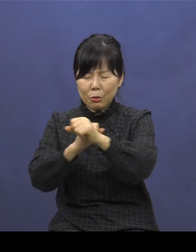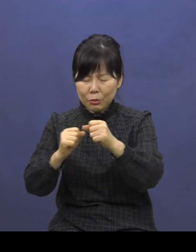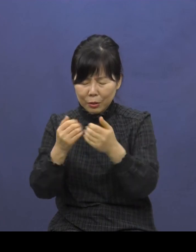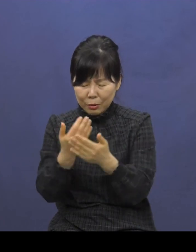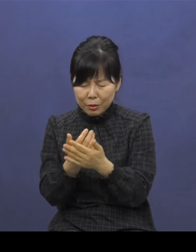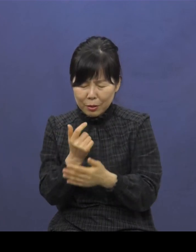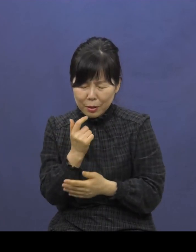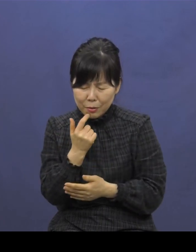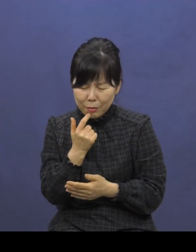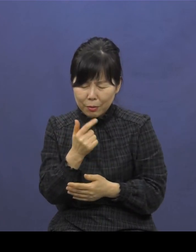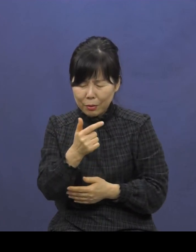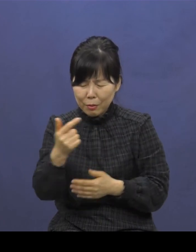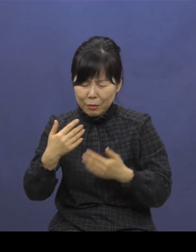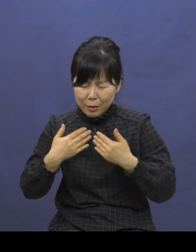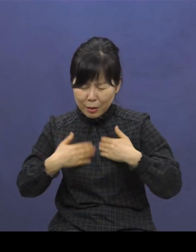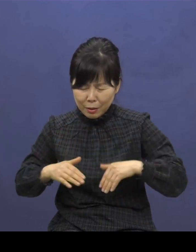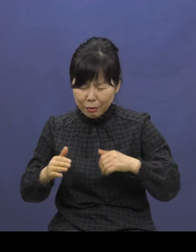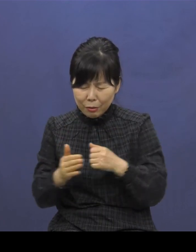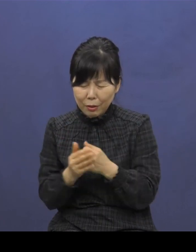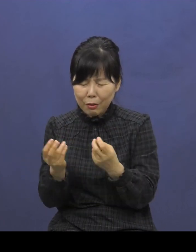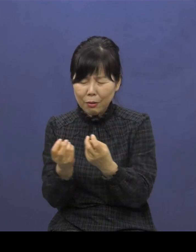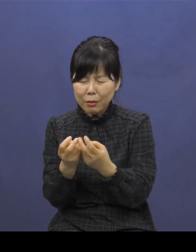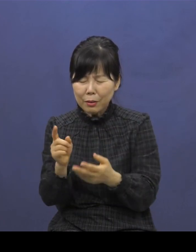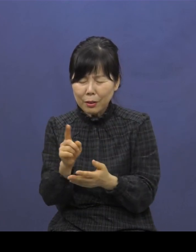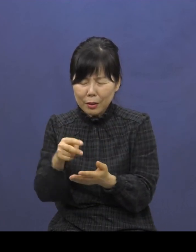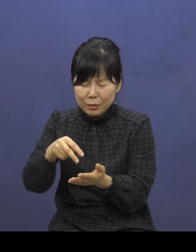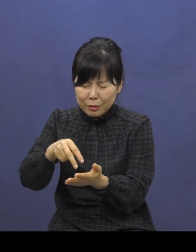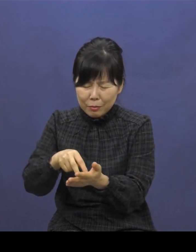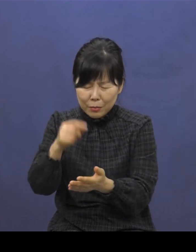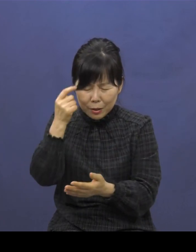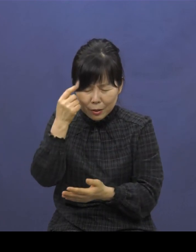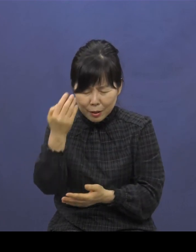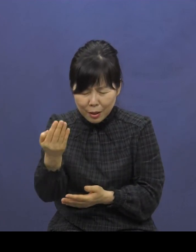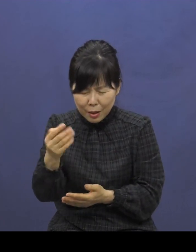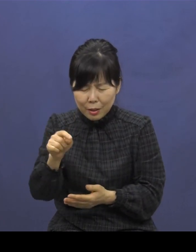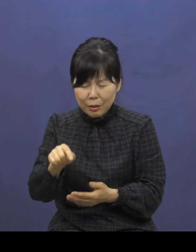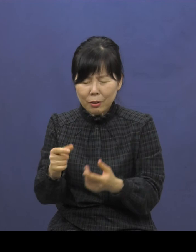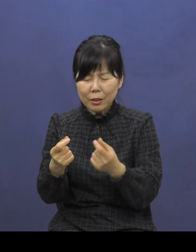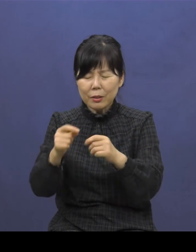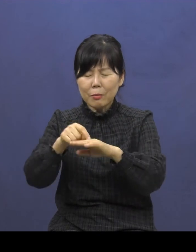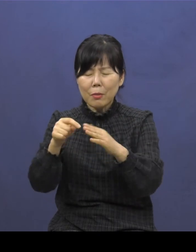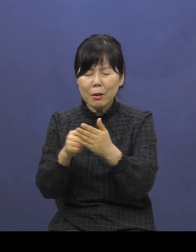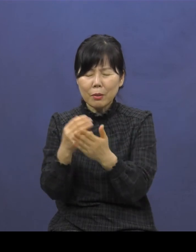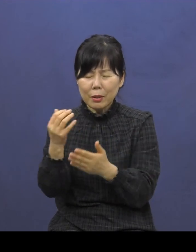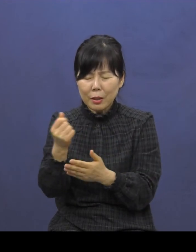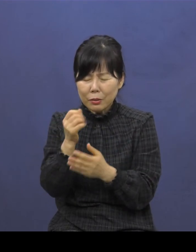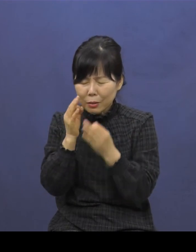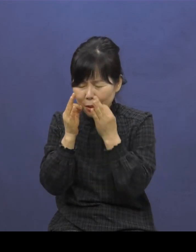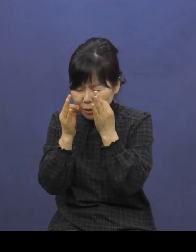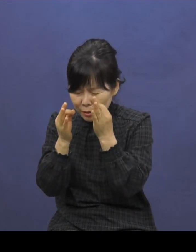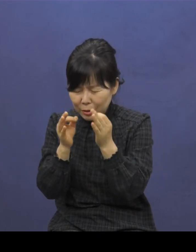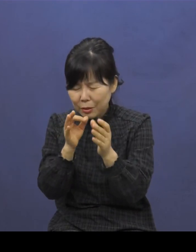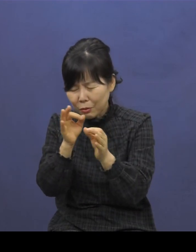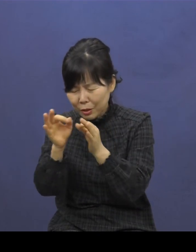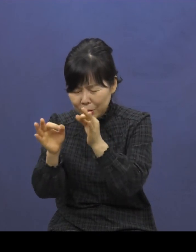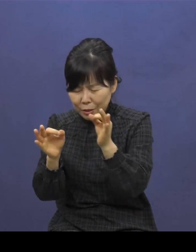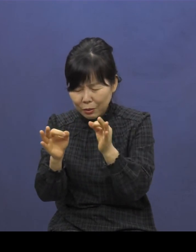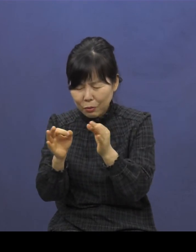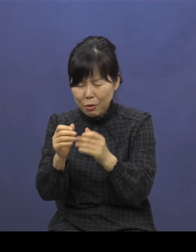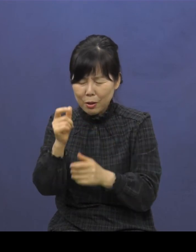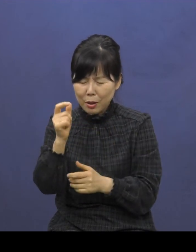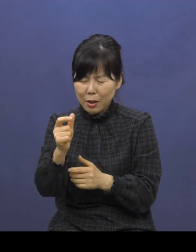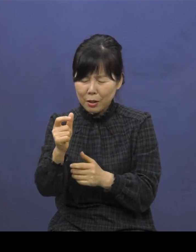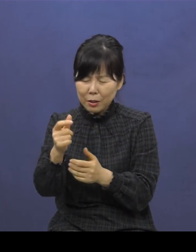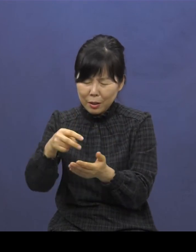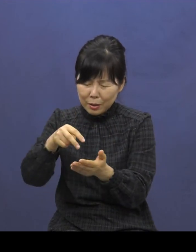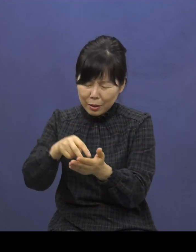정말 사하소서. 야곱이 미약하니 어찌서리이까. 정말 우리는 그런 마음으로 주 앞에 간구하면서